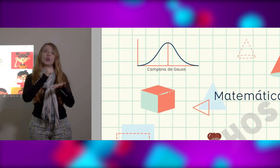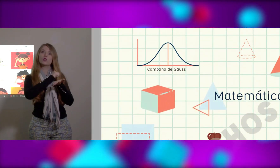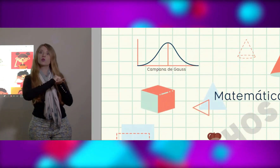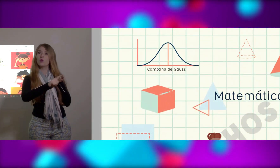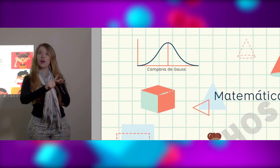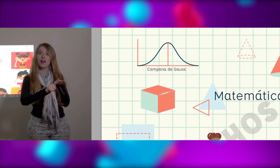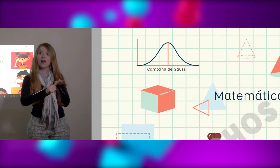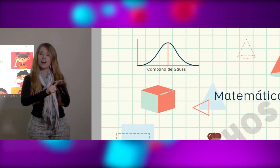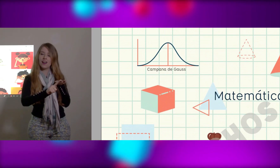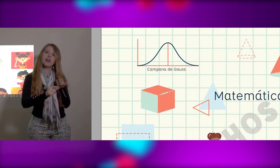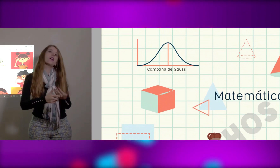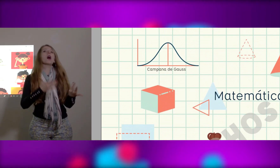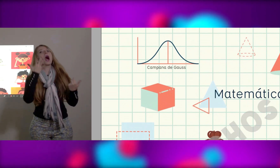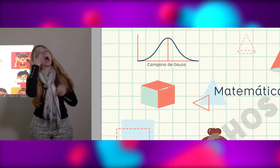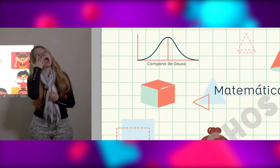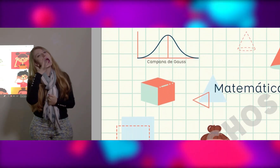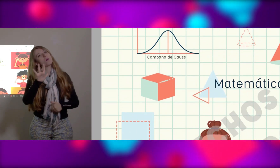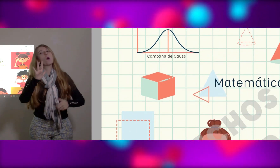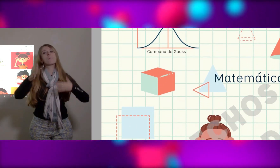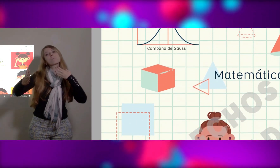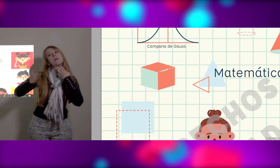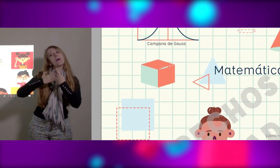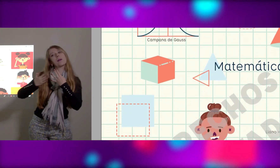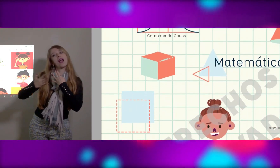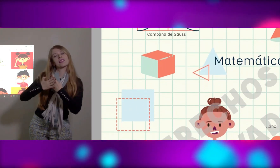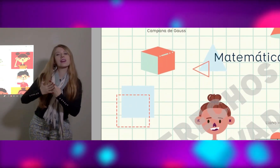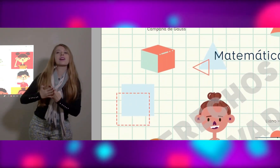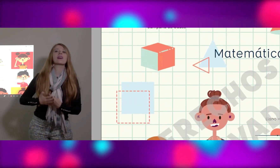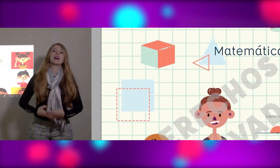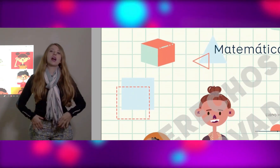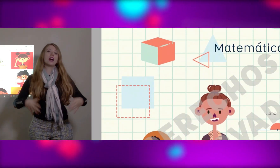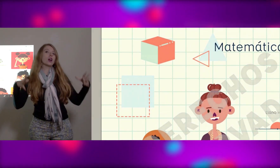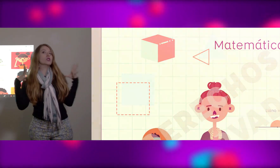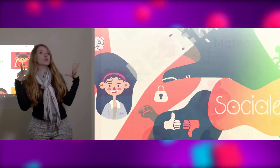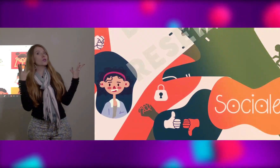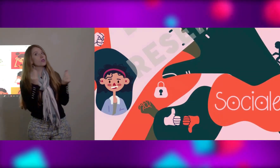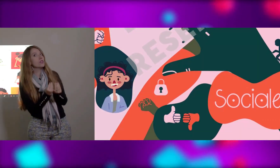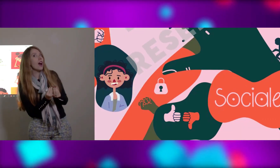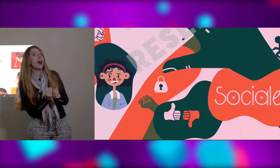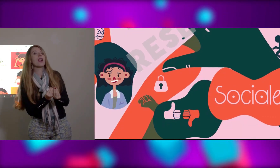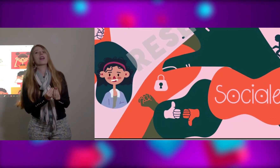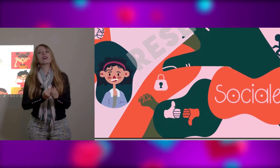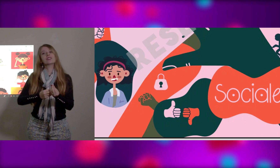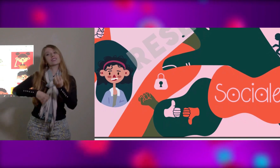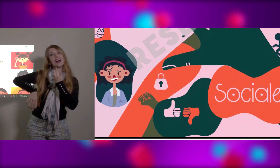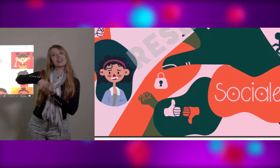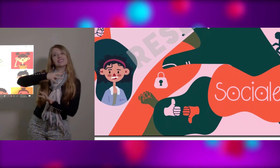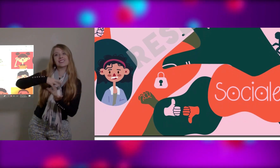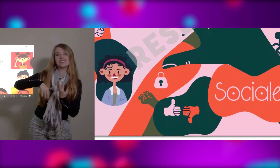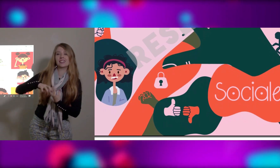diferentes materias. De la escuela, por ejemplo, matemáticas, tenemos estudios